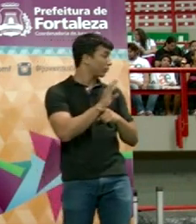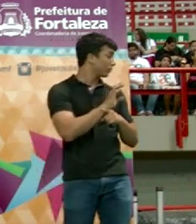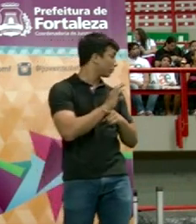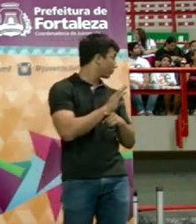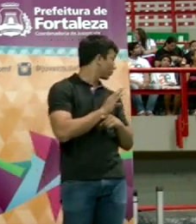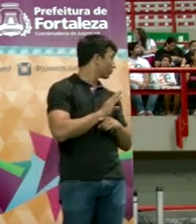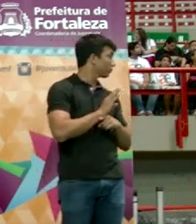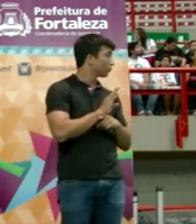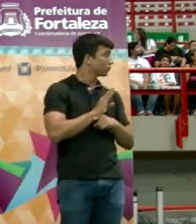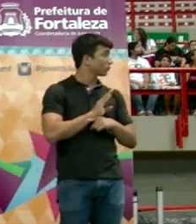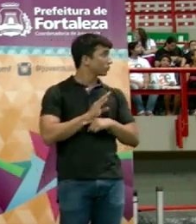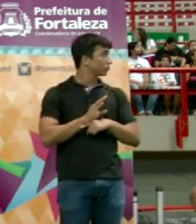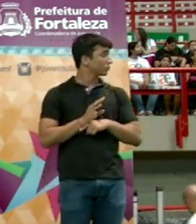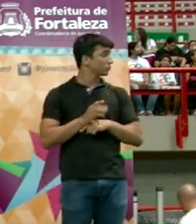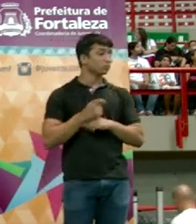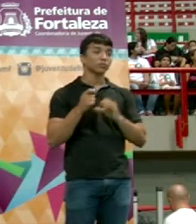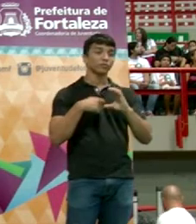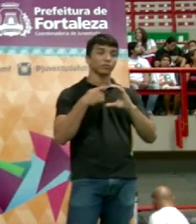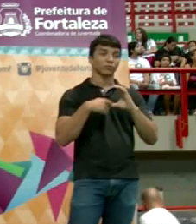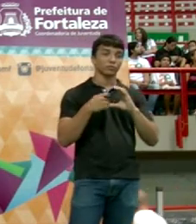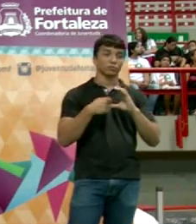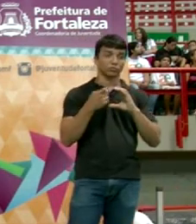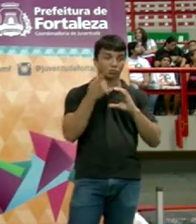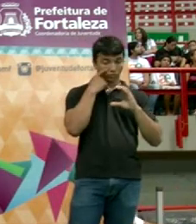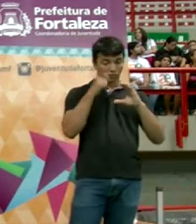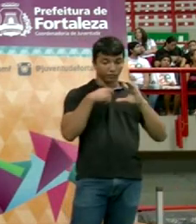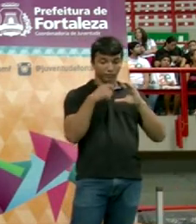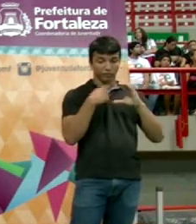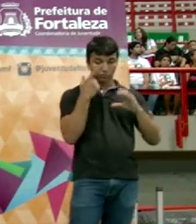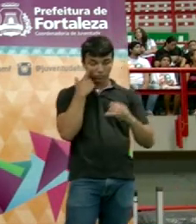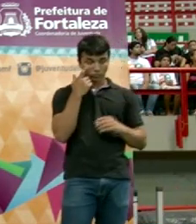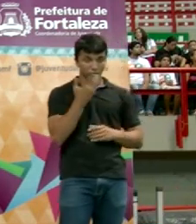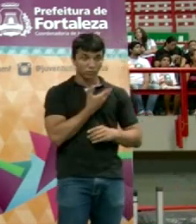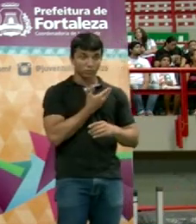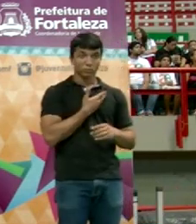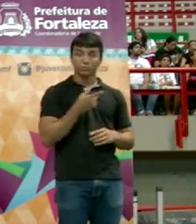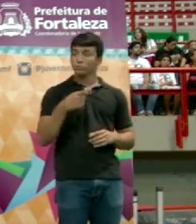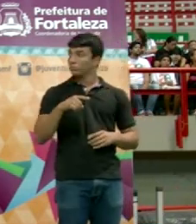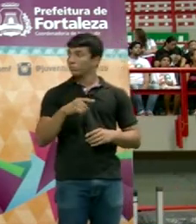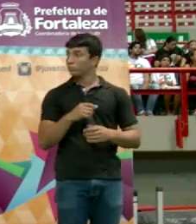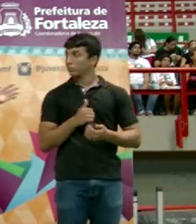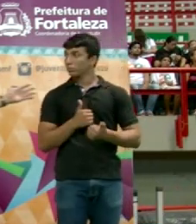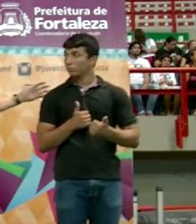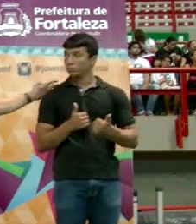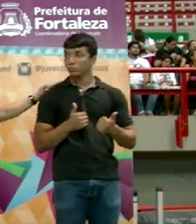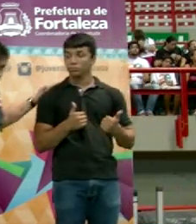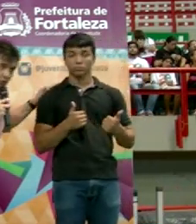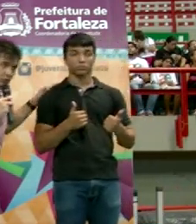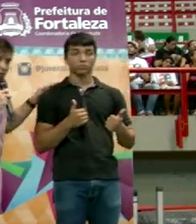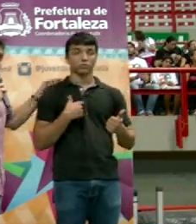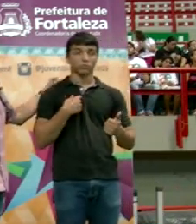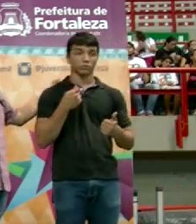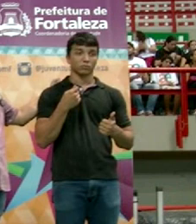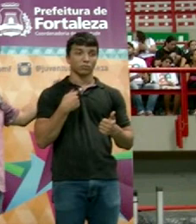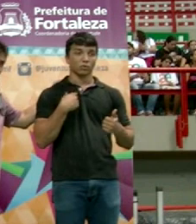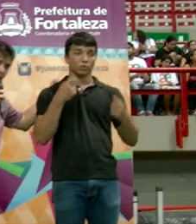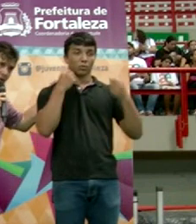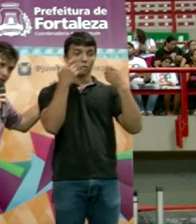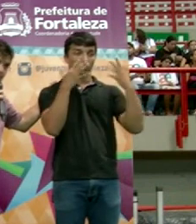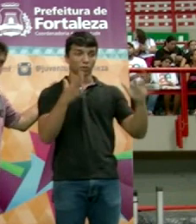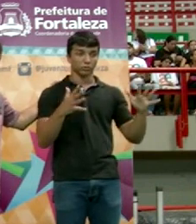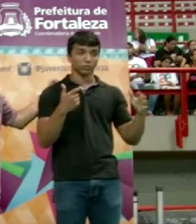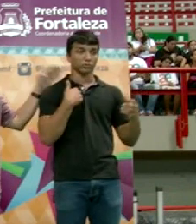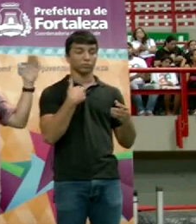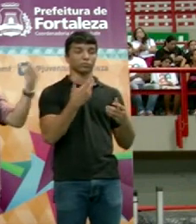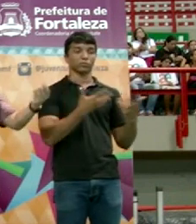atenção nesse vídeo que eu achei lindo, em homenagem aos meus amigos que estão aqui na frente, lutando, com meu outro